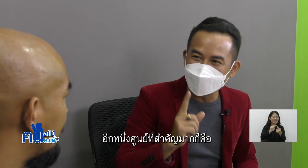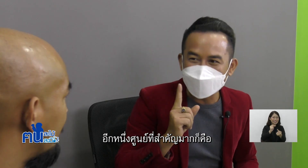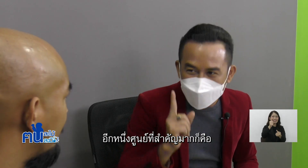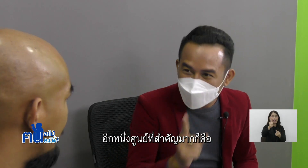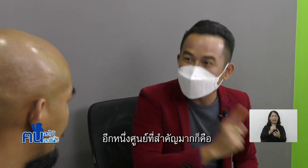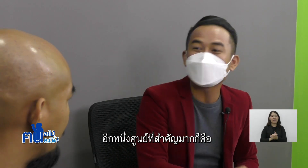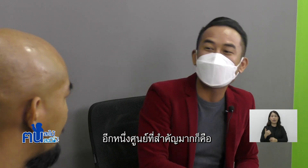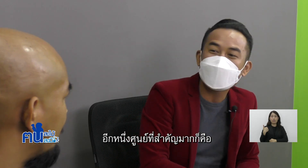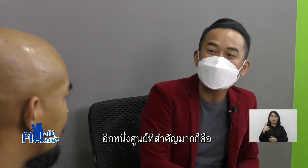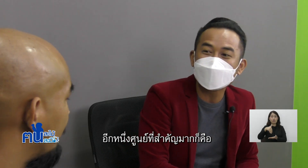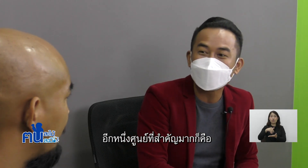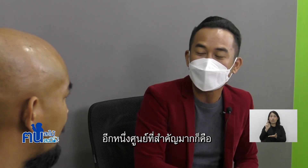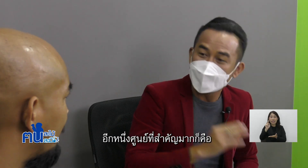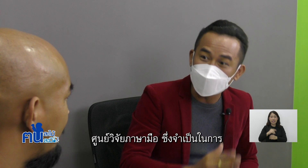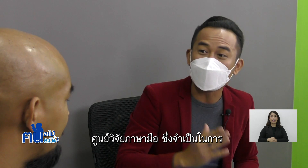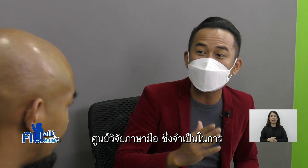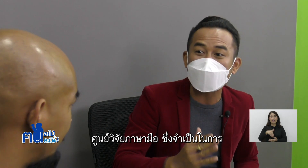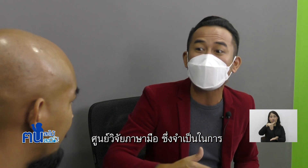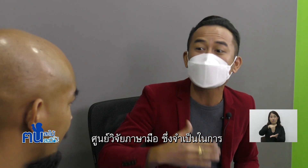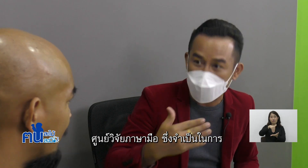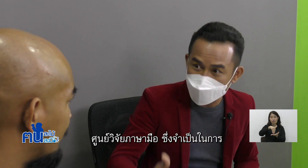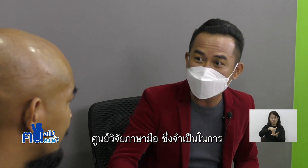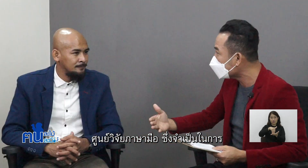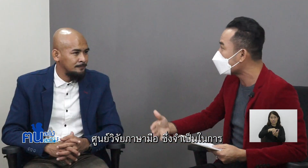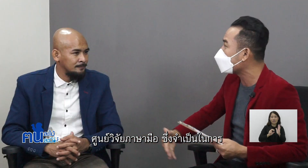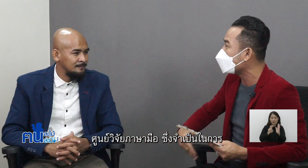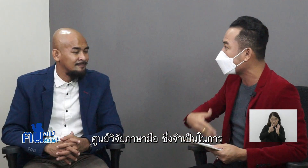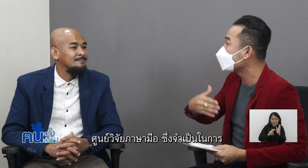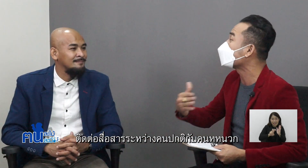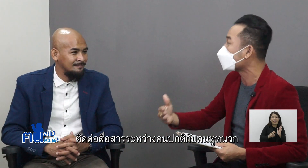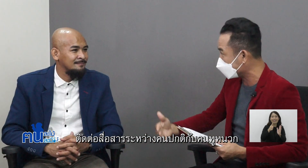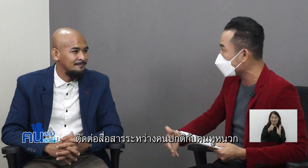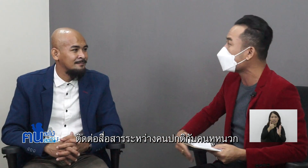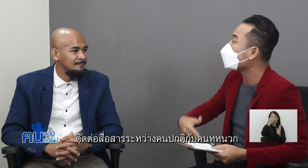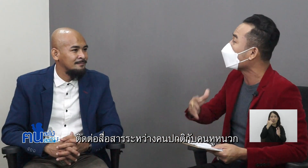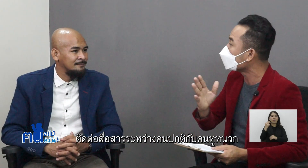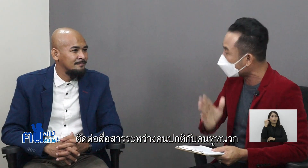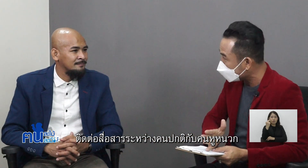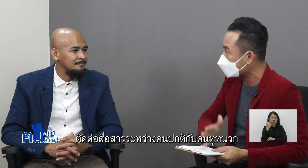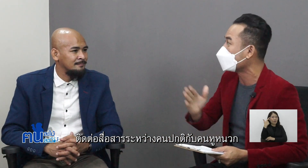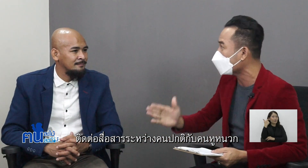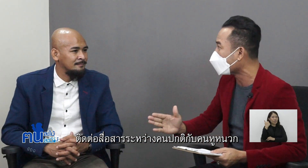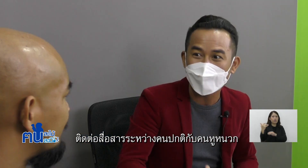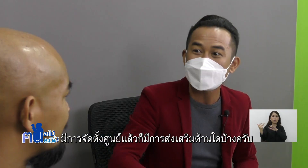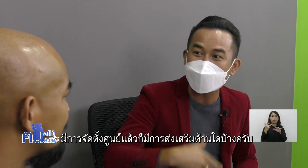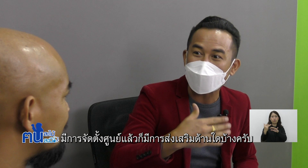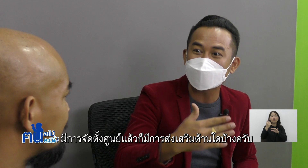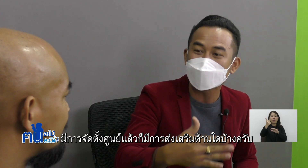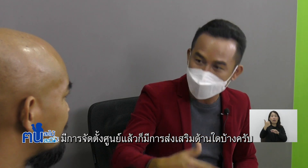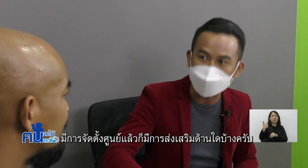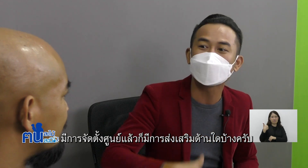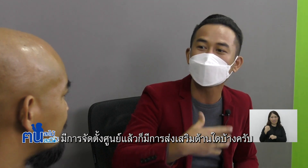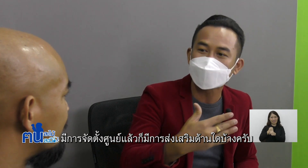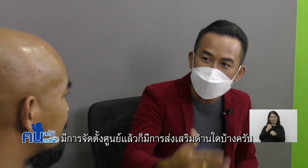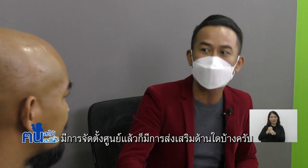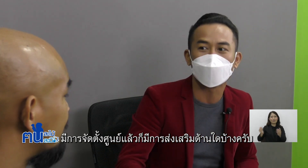อีกหนึ่งศูนย์ที่สำคัญมากก็คือศูนย์วิจัยภาษามือซึ่งจำเป็นในการติดต่อสื่อสารระหว่างคนปกติกับคนหูหนวกมีการ